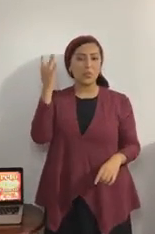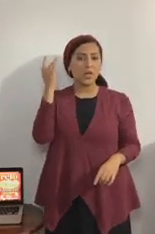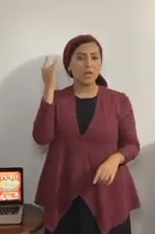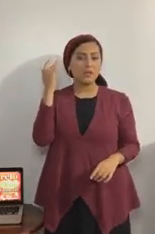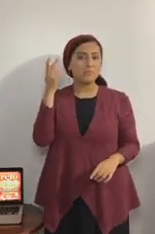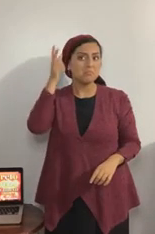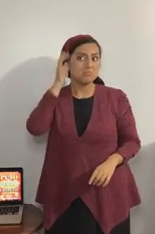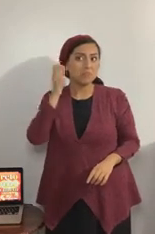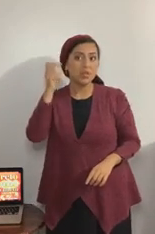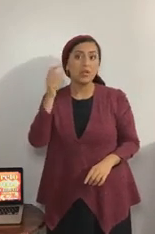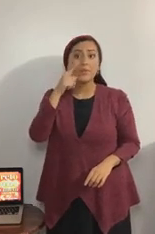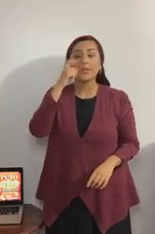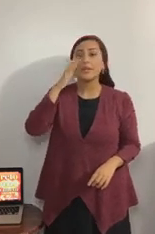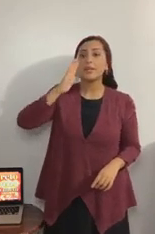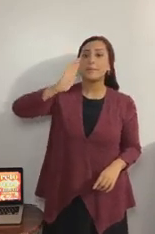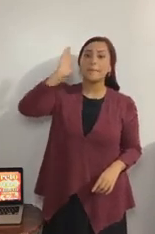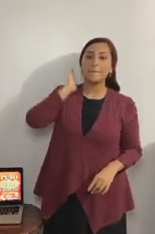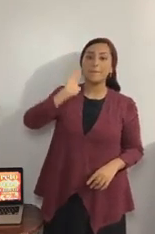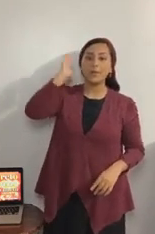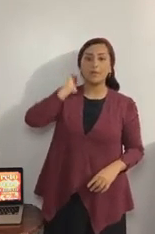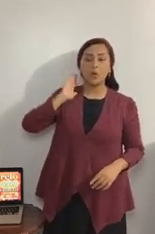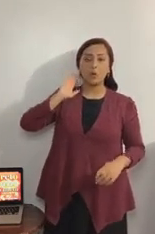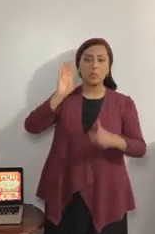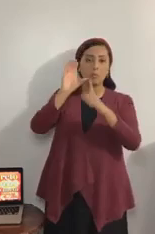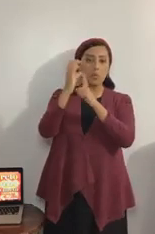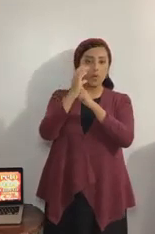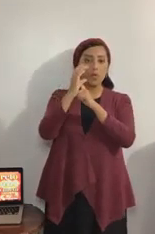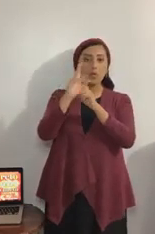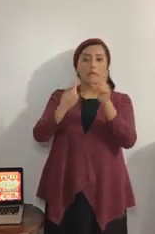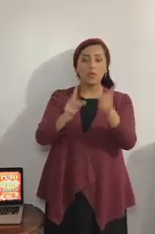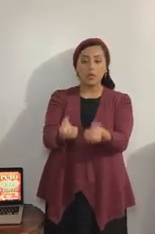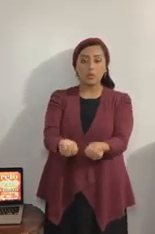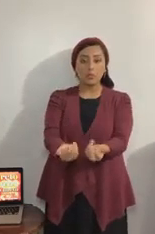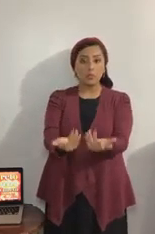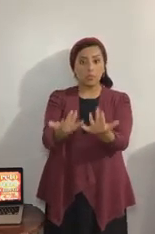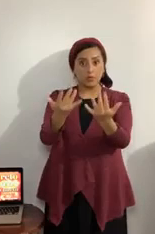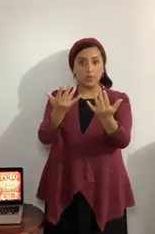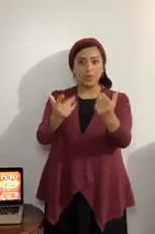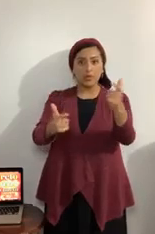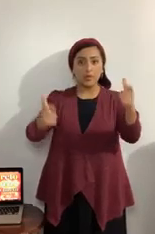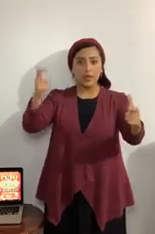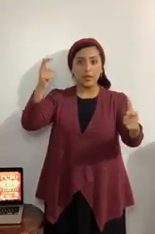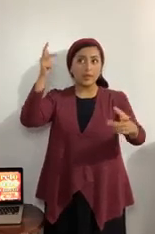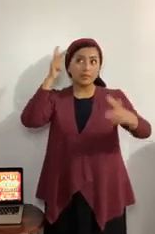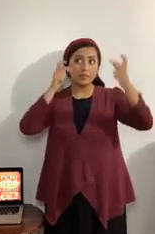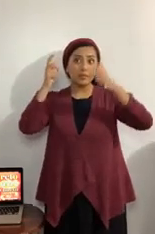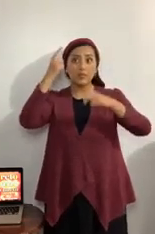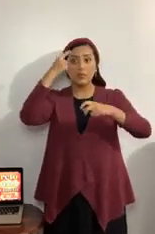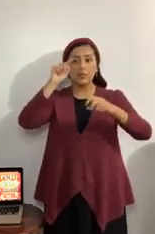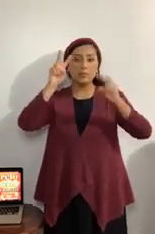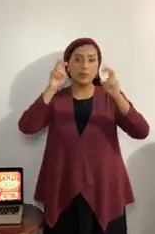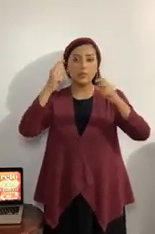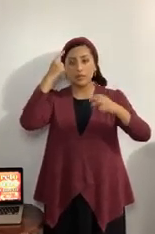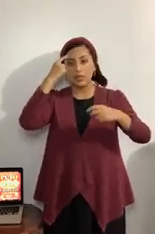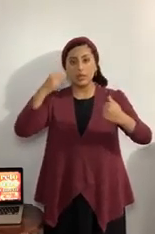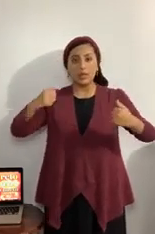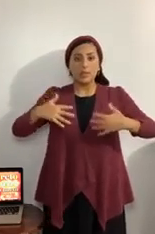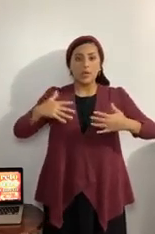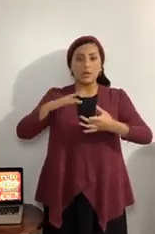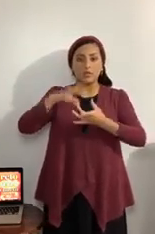en el paganismo hacían fogatas y grandes ruidos para espantar a los malos espíritus y